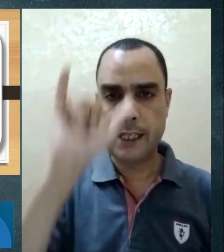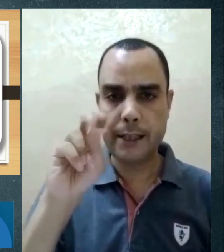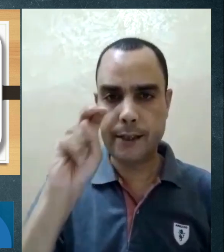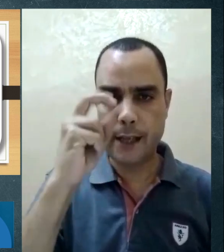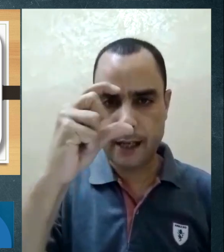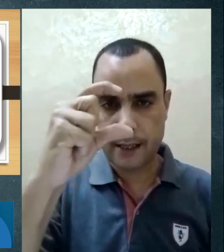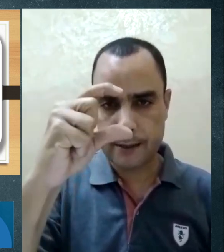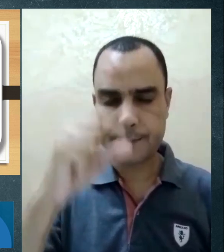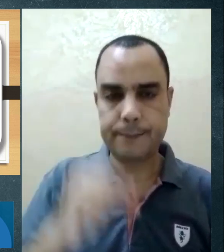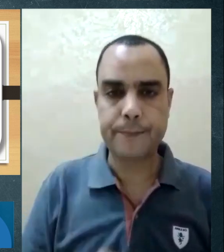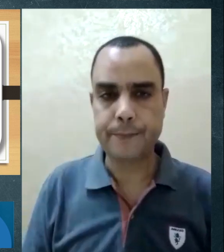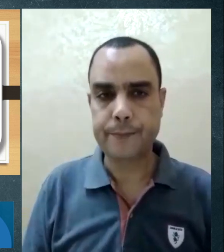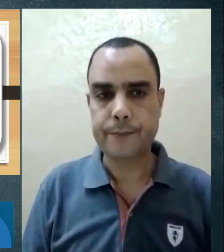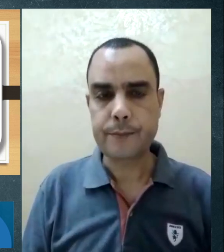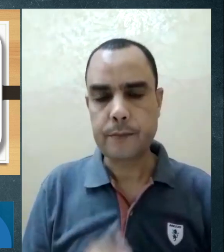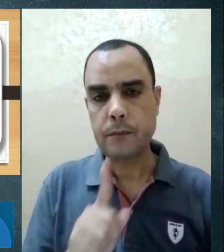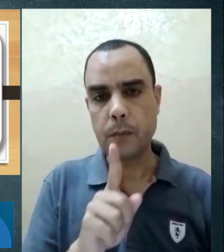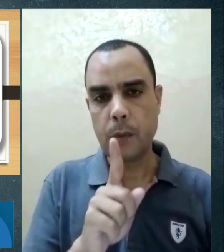التقليد